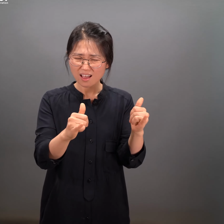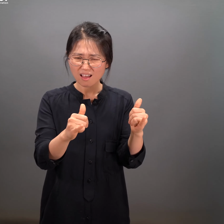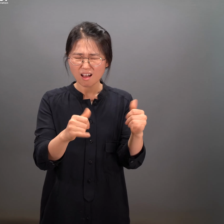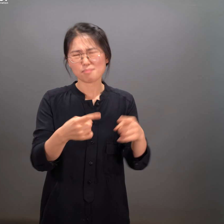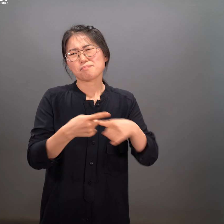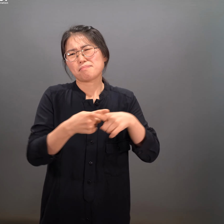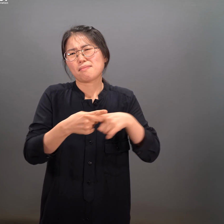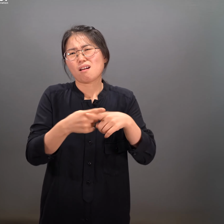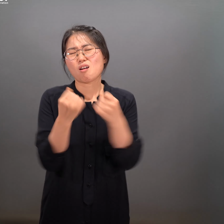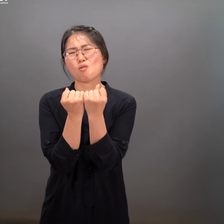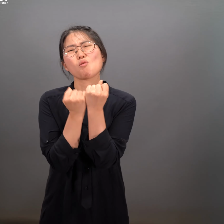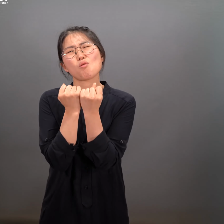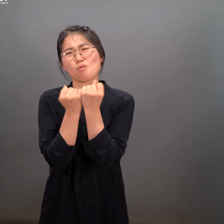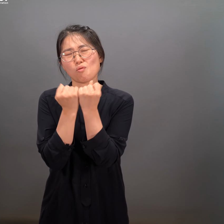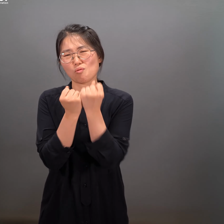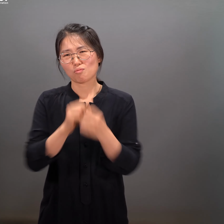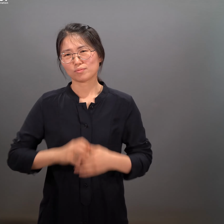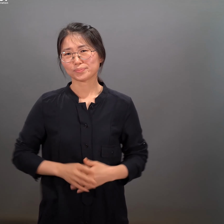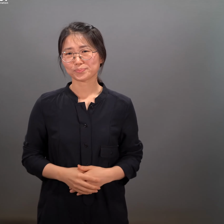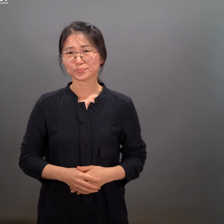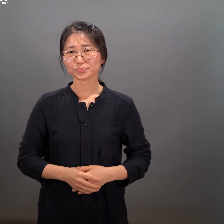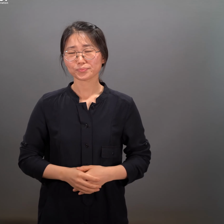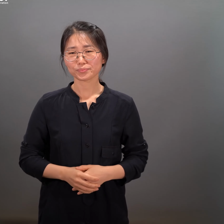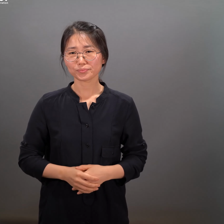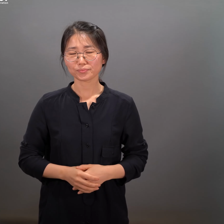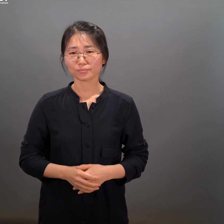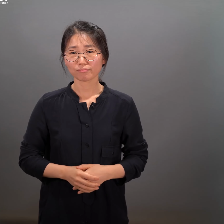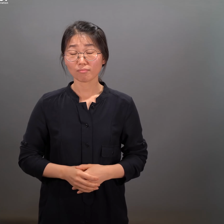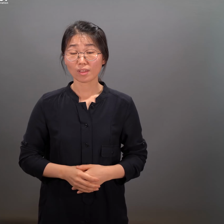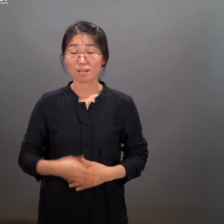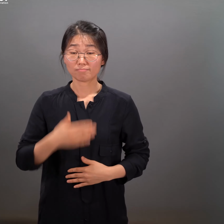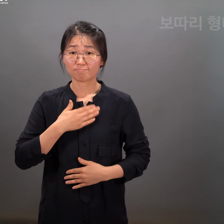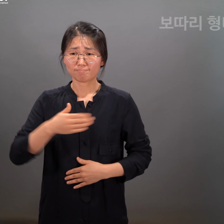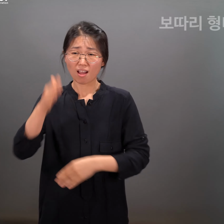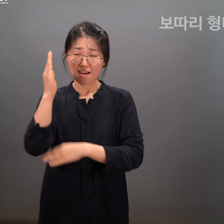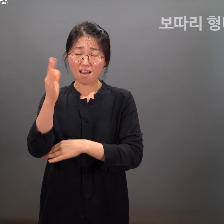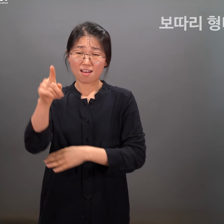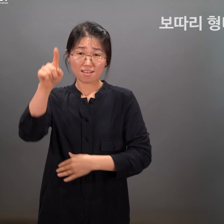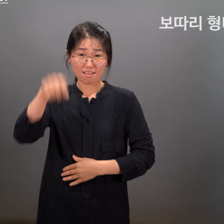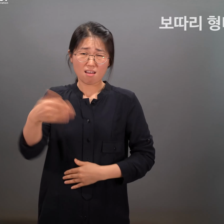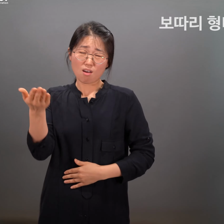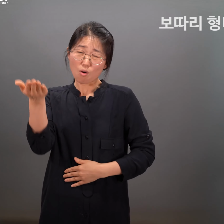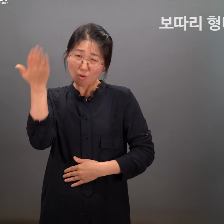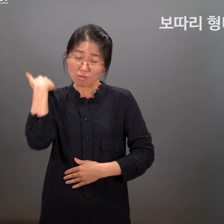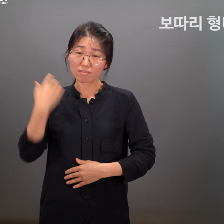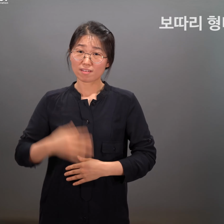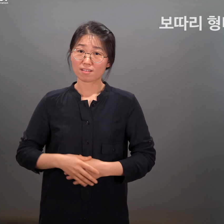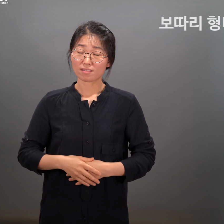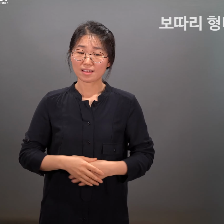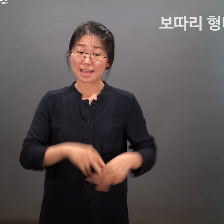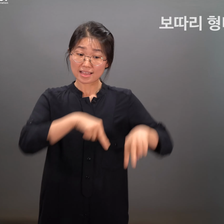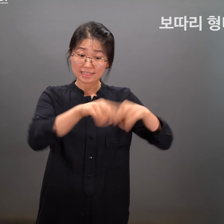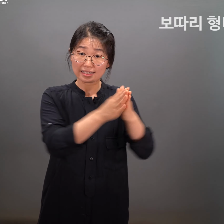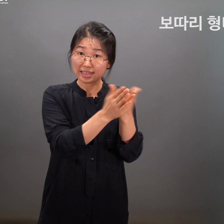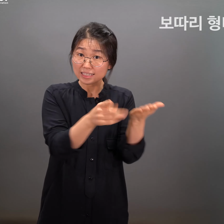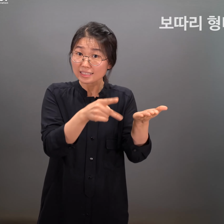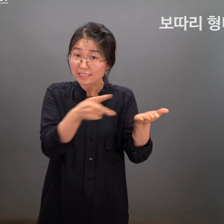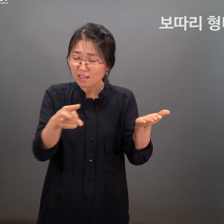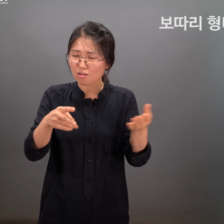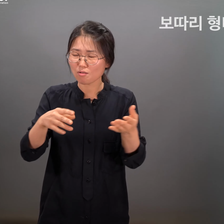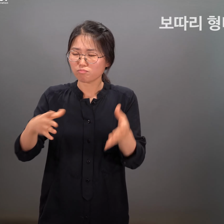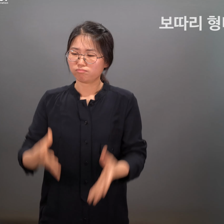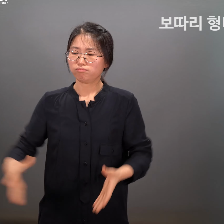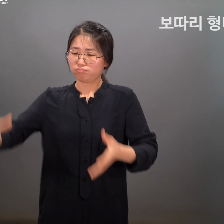구조니까요. 앞서서 사사기라는 책이 제가 보따리 형태의 구조를 가지고 있다라고